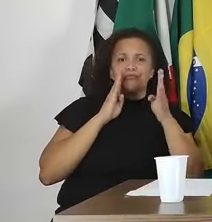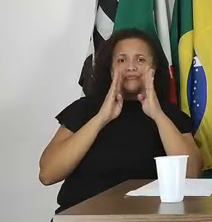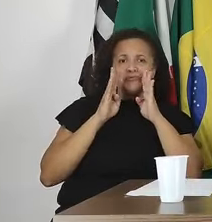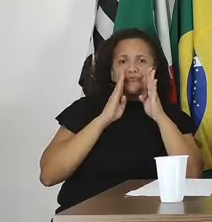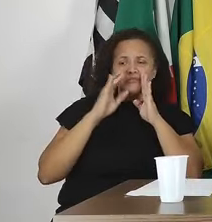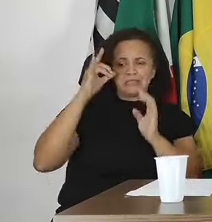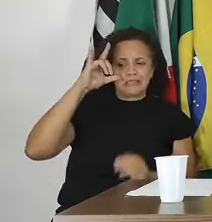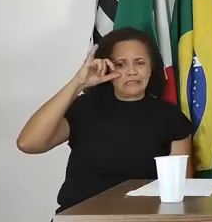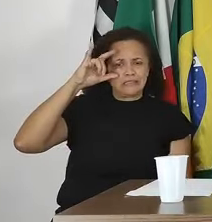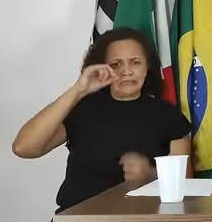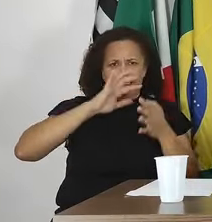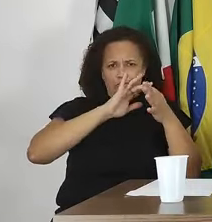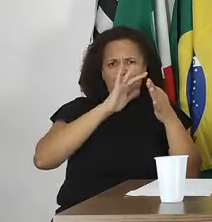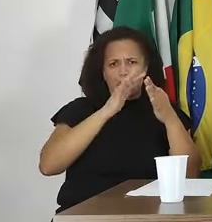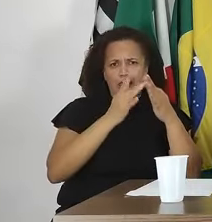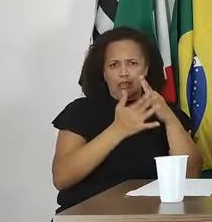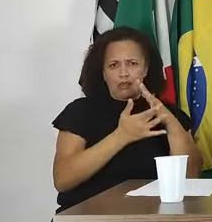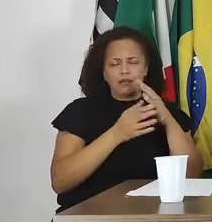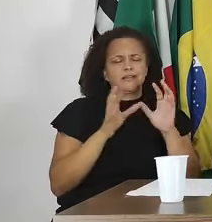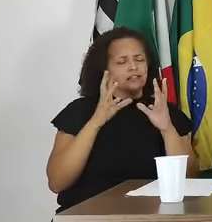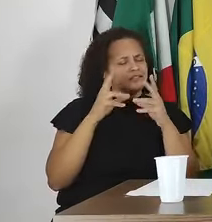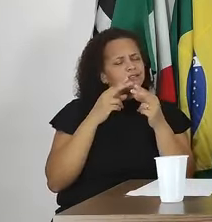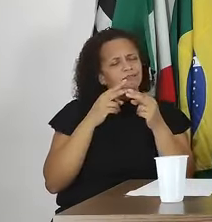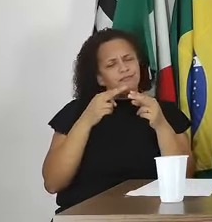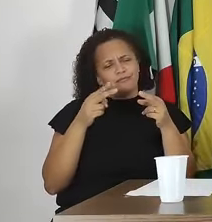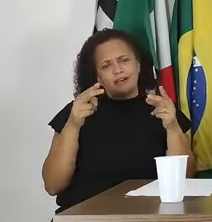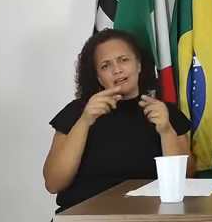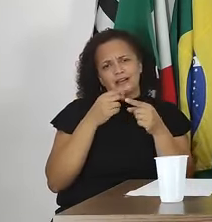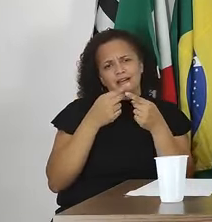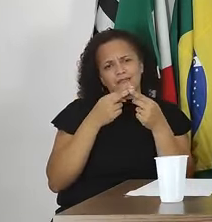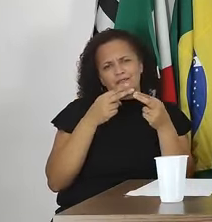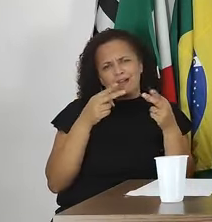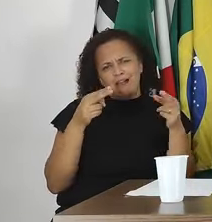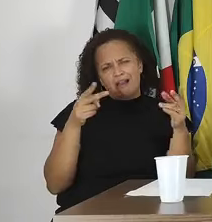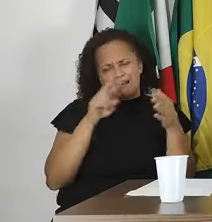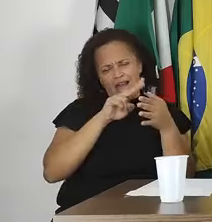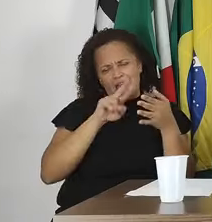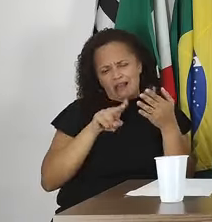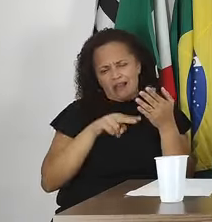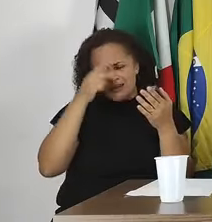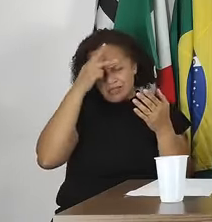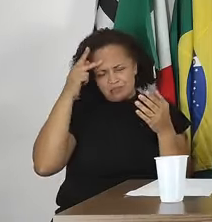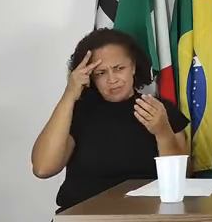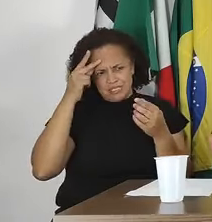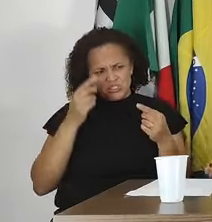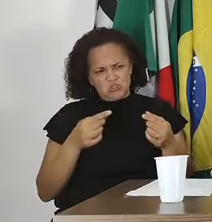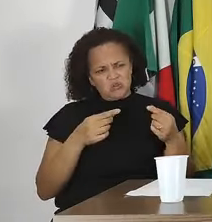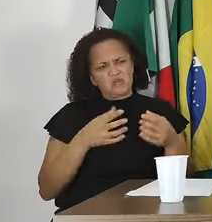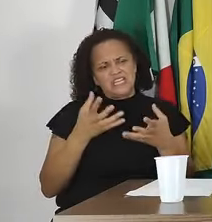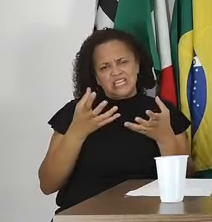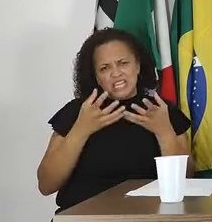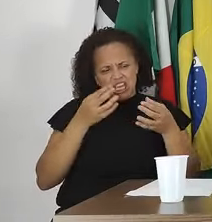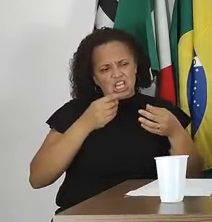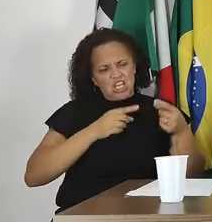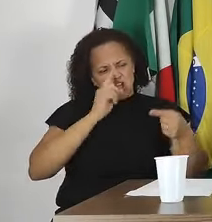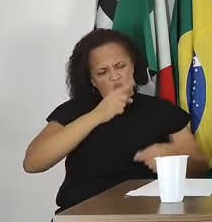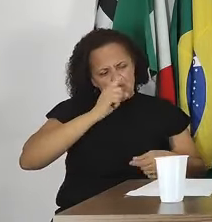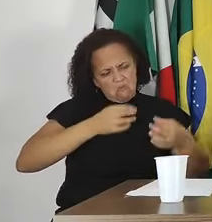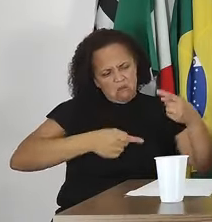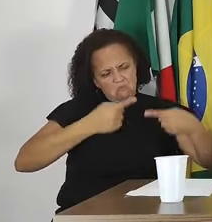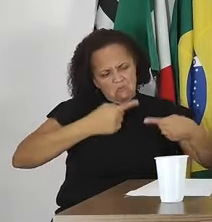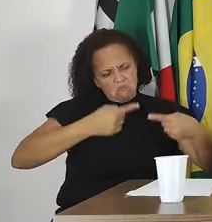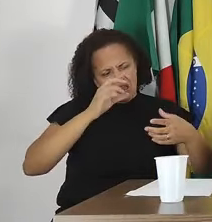Tantos julgamentos, a gente vê tanta gente apontando o dedo quando uma pessoa erra ou entra em pecado.